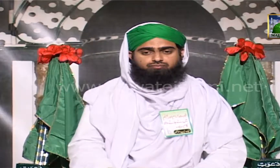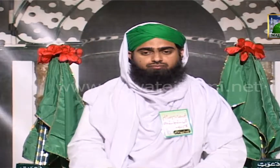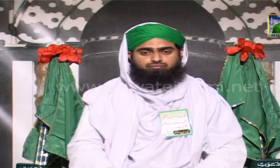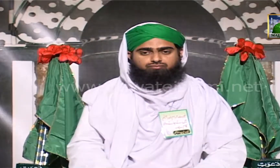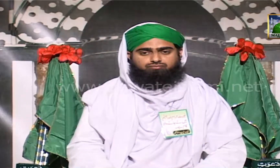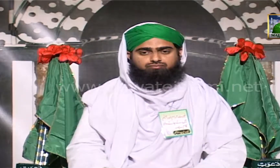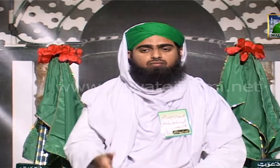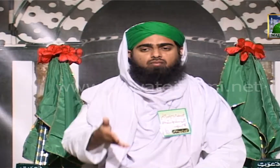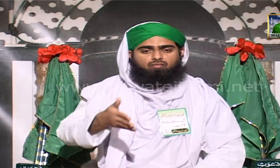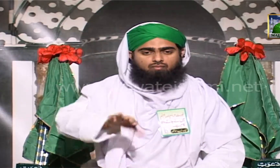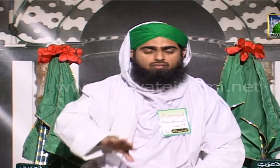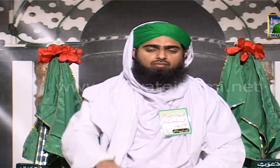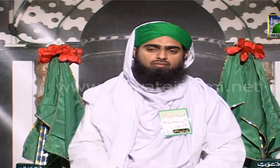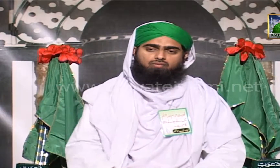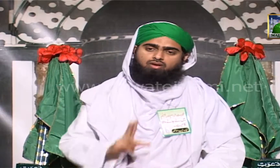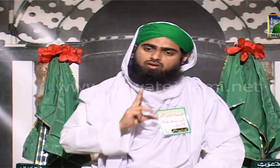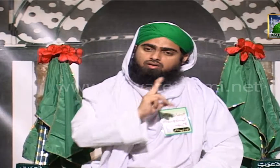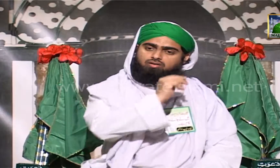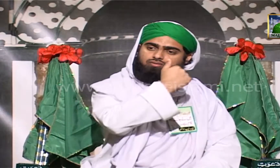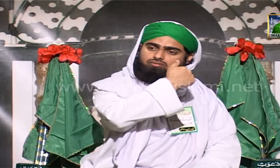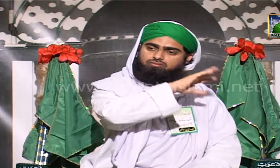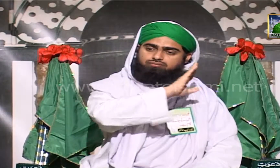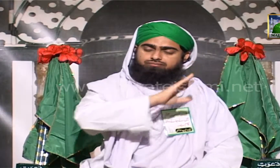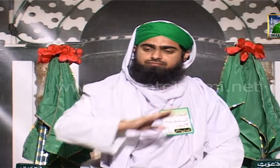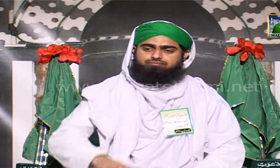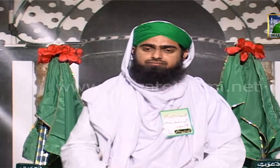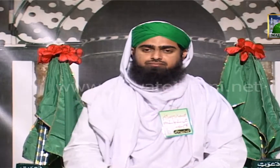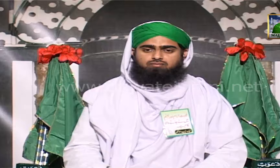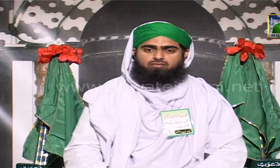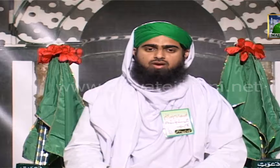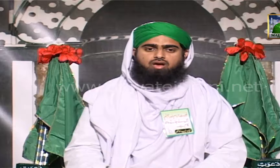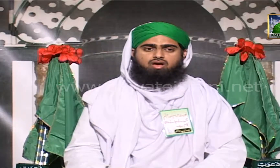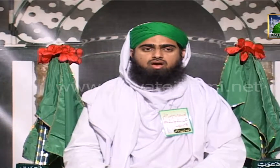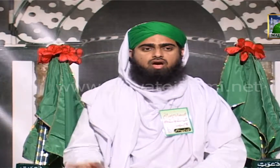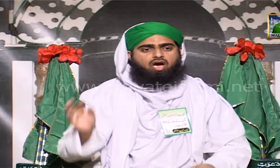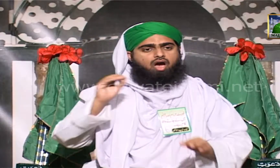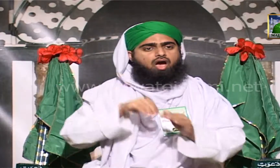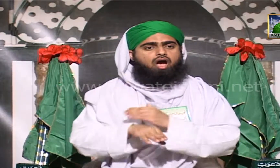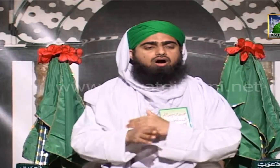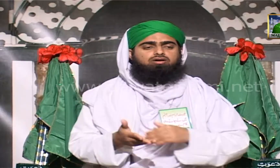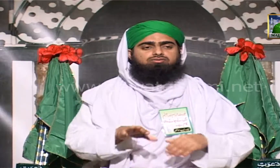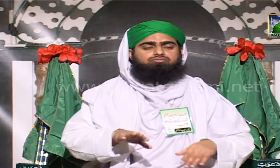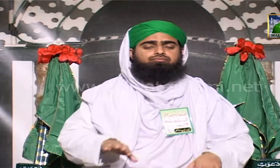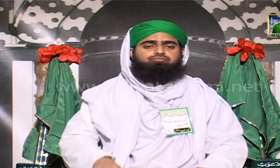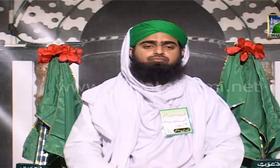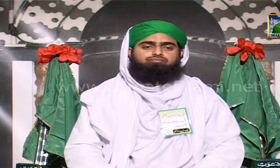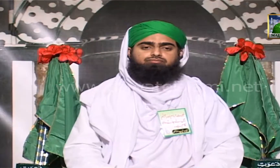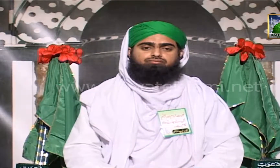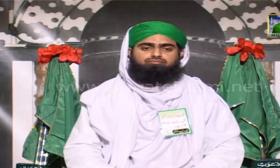ہے. خیر ماں بددعا دے کر چلی گئی. آخر کار ماں کی بددعا نے اثر دکھایا.